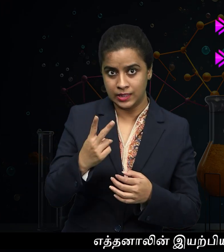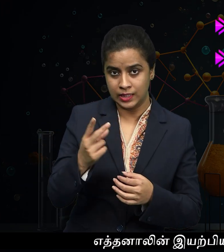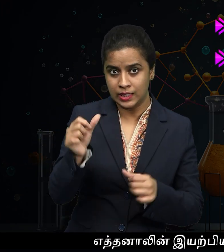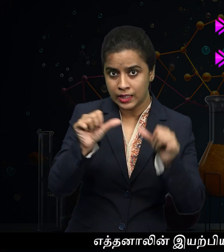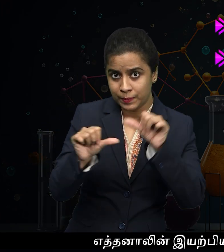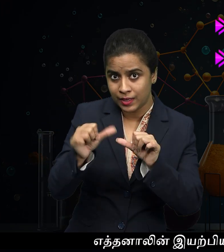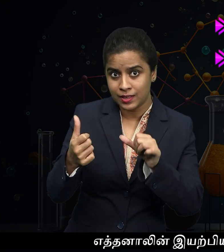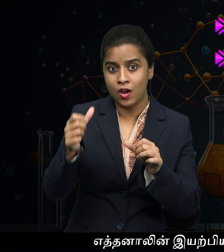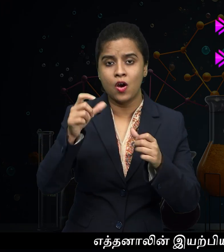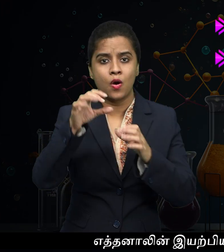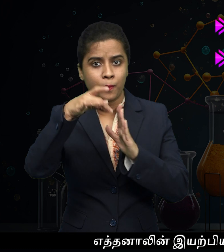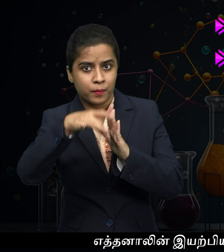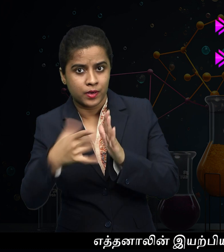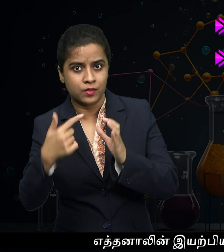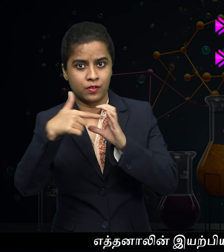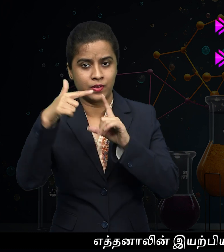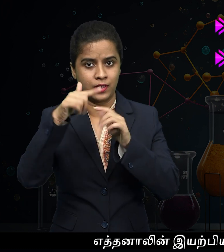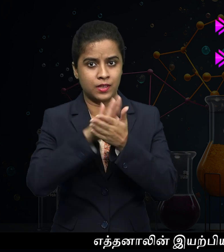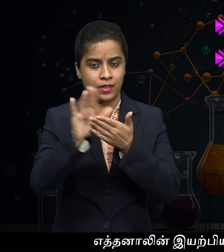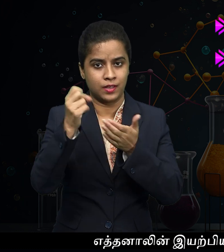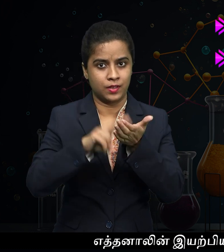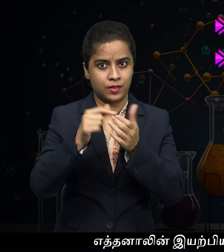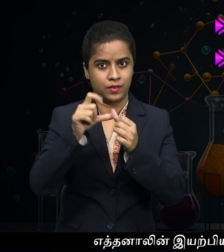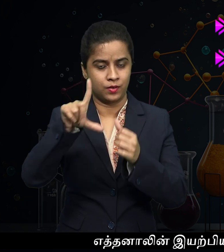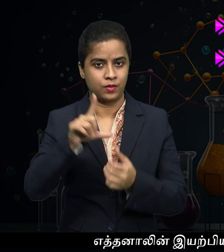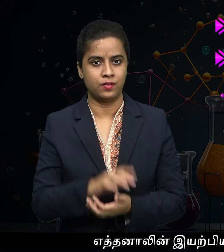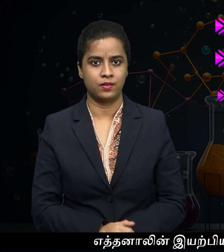எத்தனாலின் இயற்பியல் மற்றும் வேதியியல் பண்புகள்,